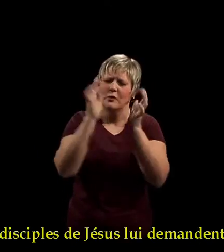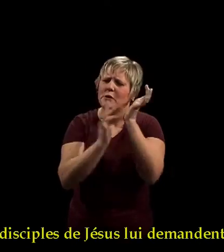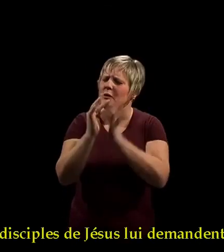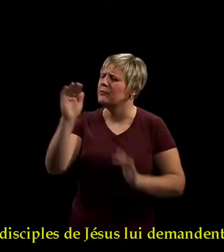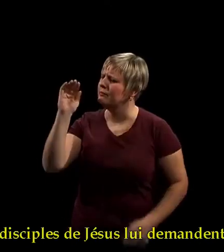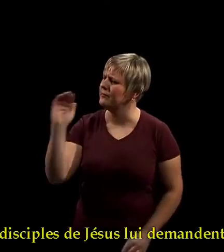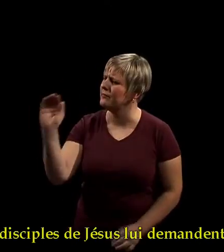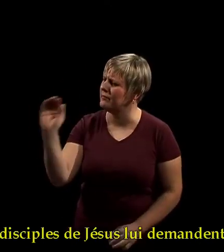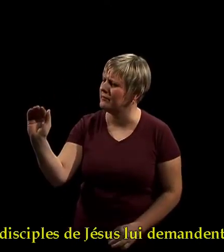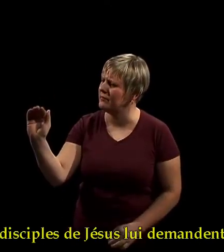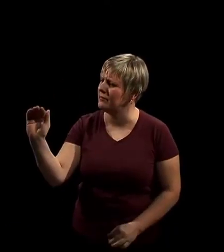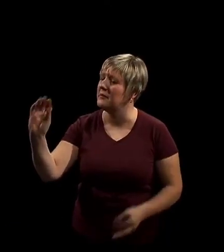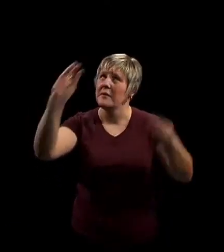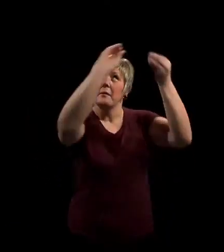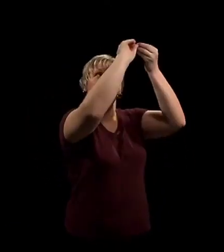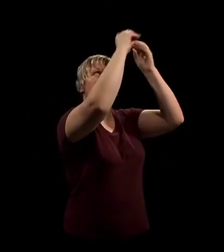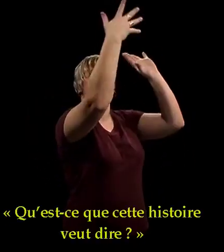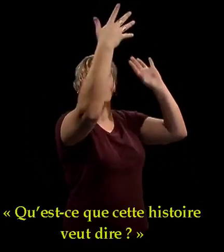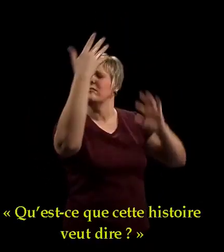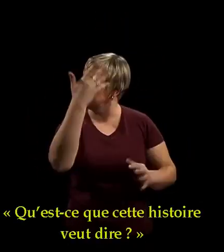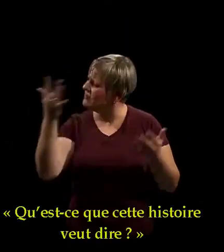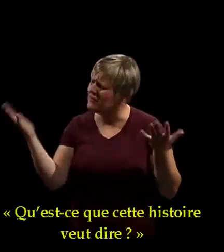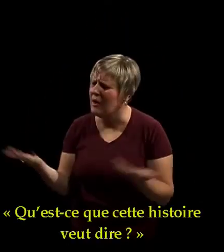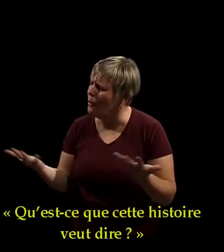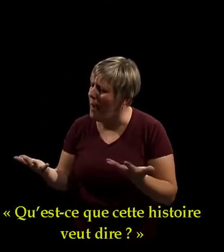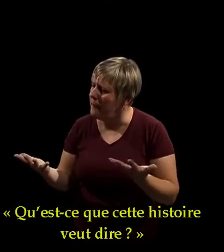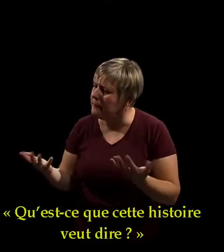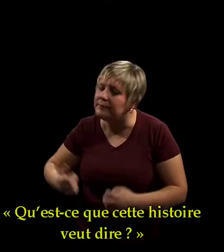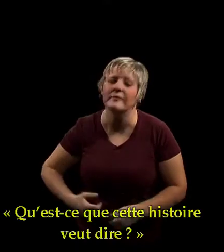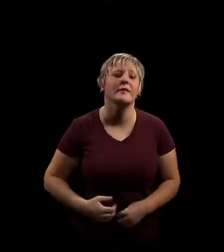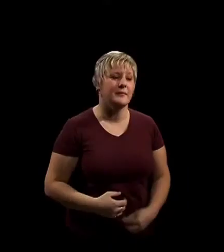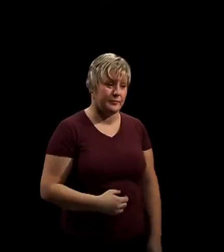Les disciples de Jésus lui demandent, « Qu'est-ce que cette histoire veut dire ?»